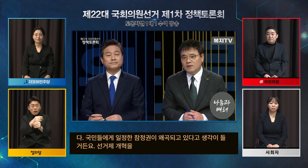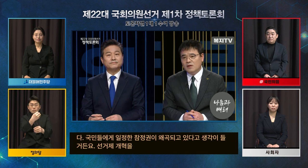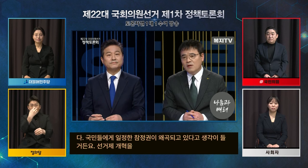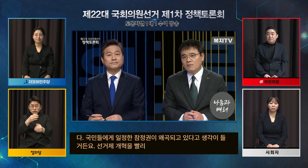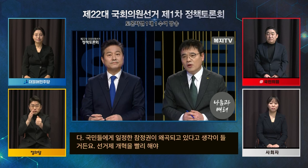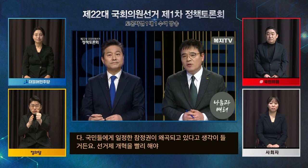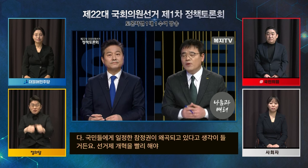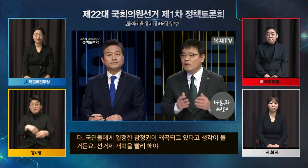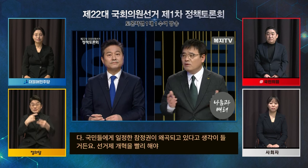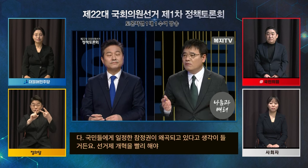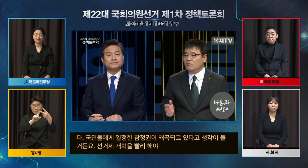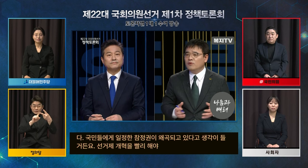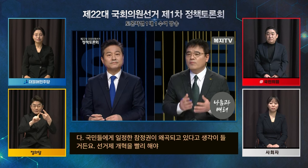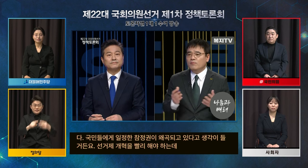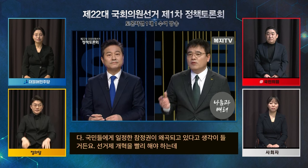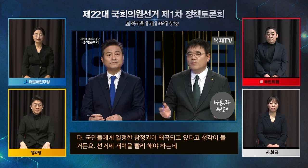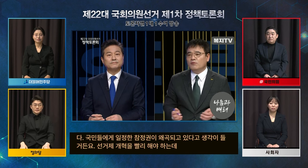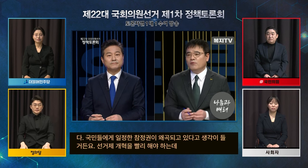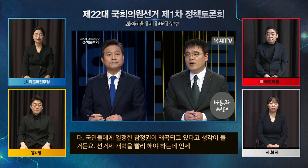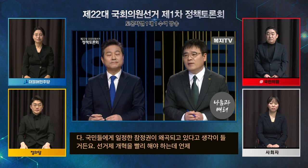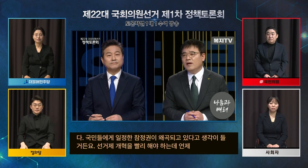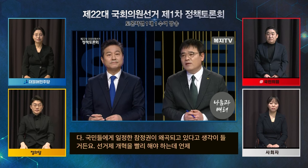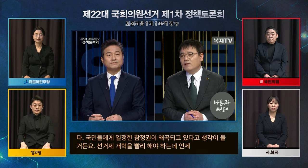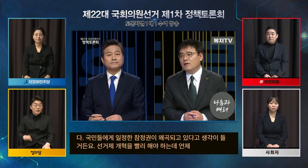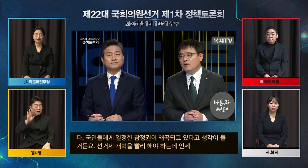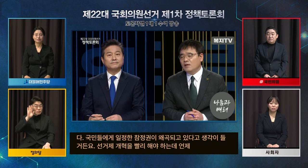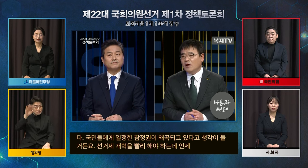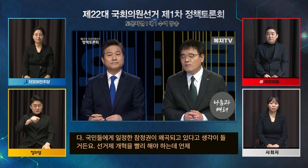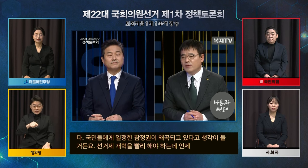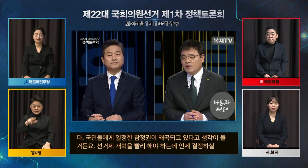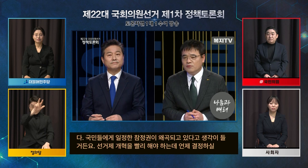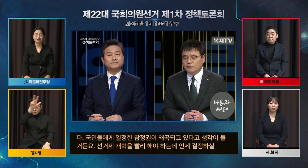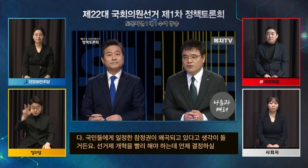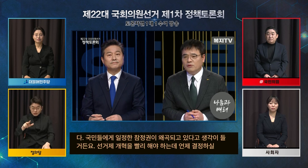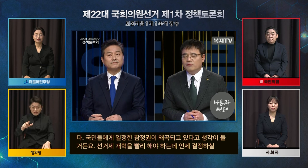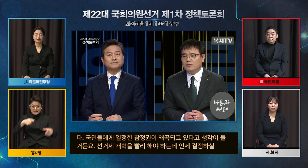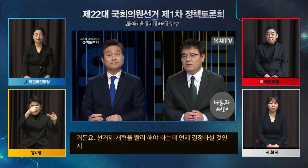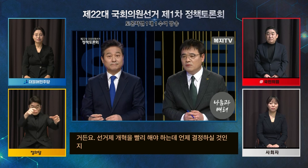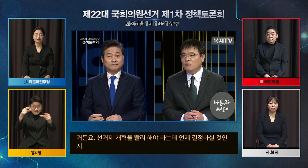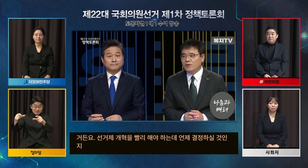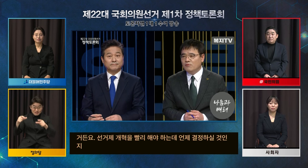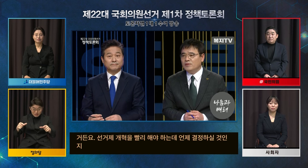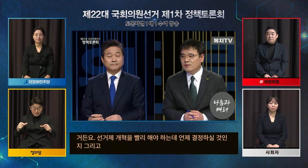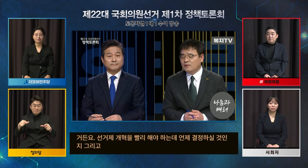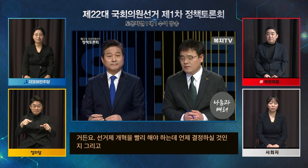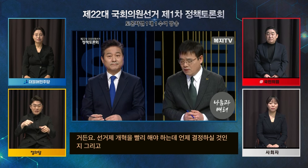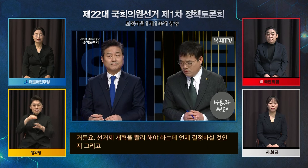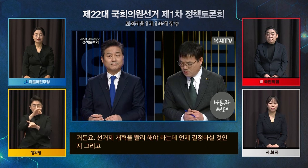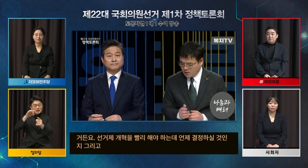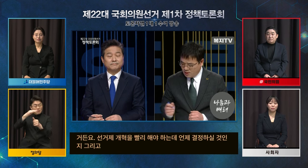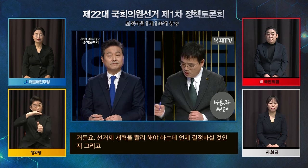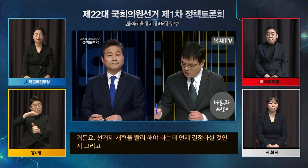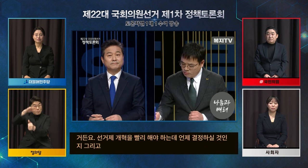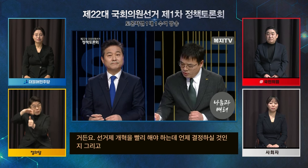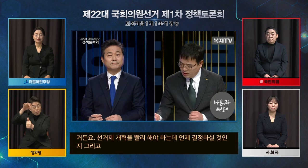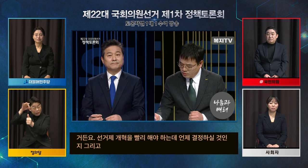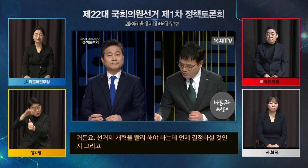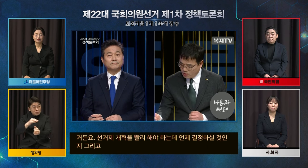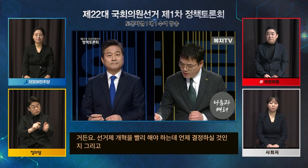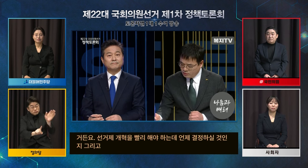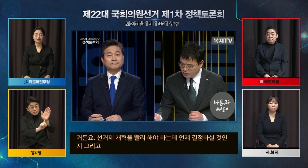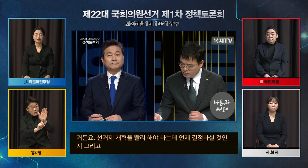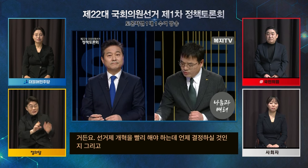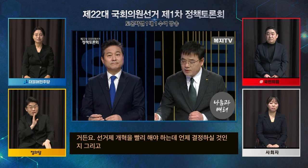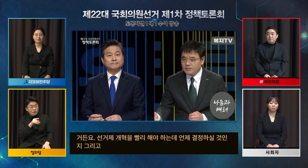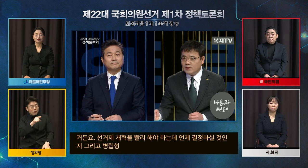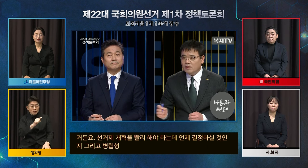번째는 권역별 병립형으로 돌아간다 이렇게 얘기가 나옵니다. 주요 지도부들은 그런 고민을 하고 계신 것 같은데요. 이 문제에 대해서